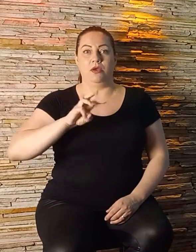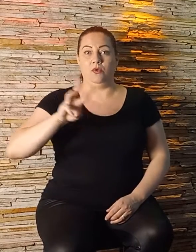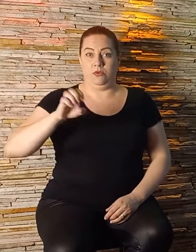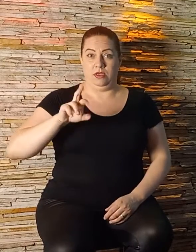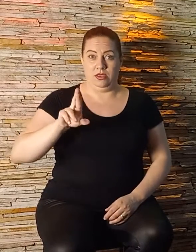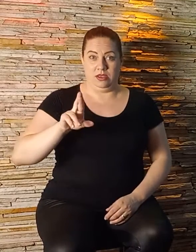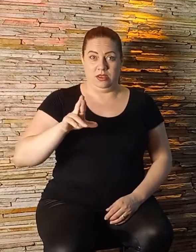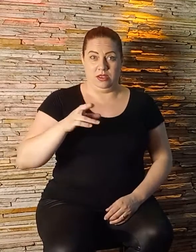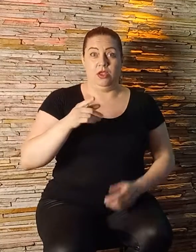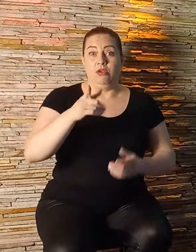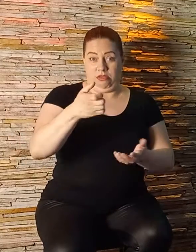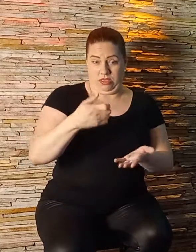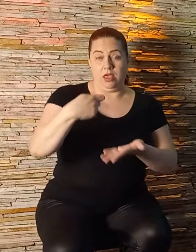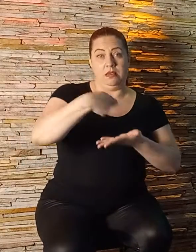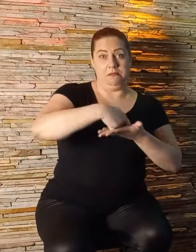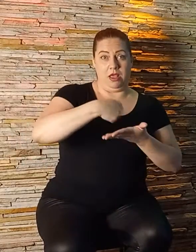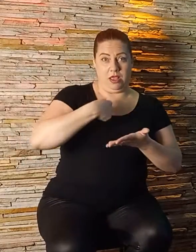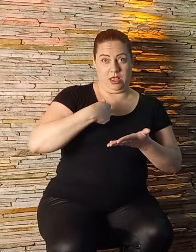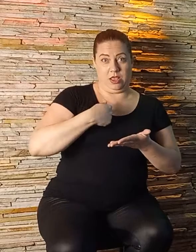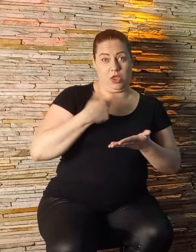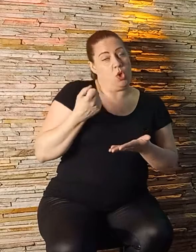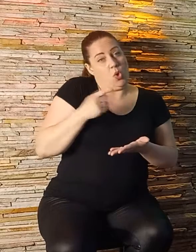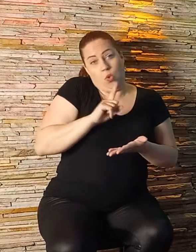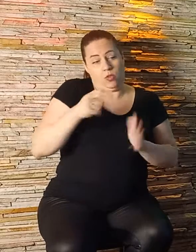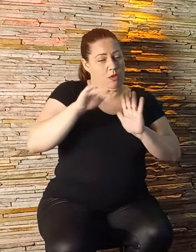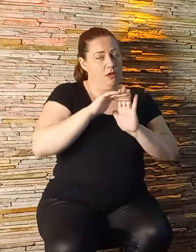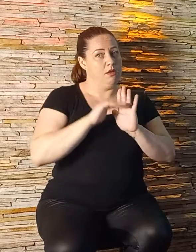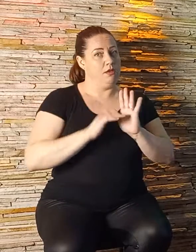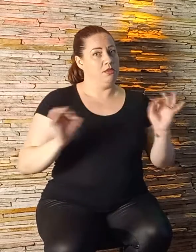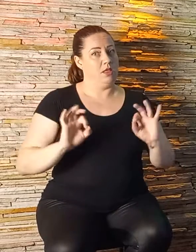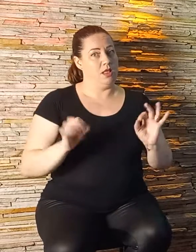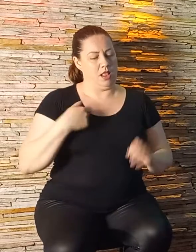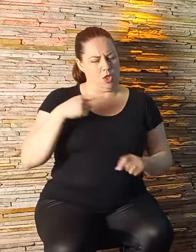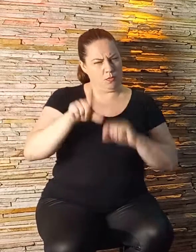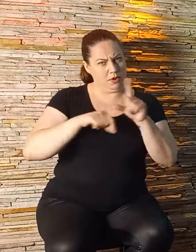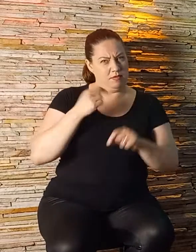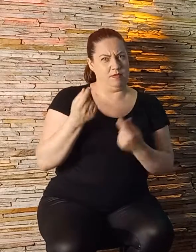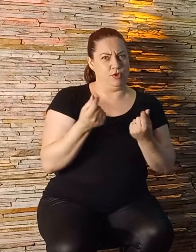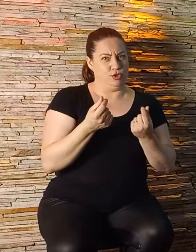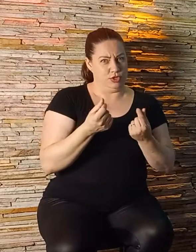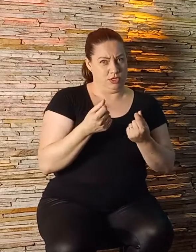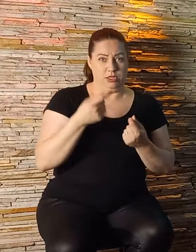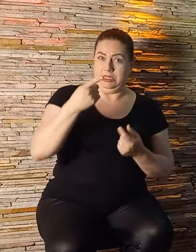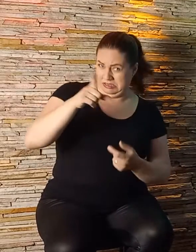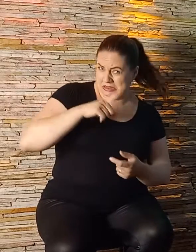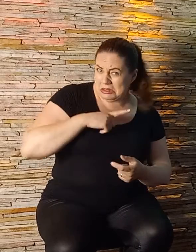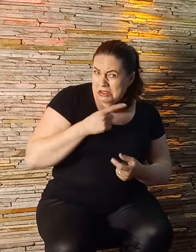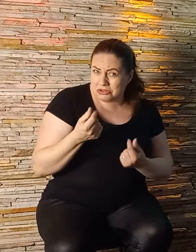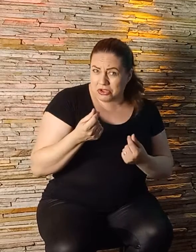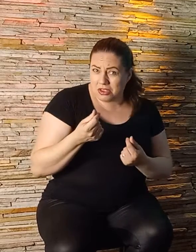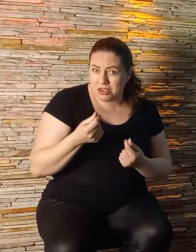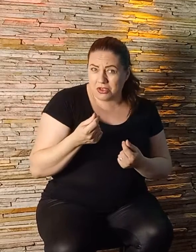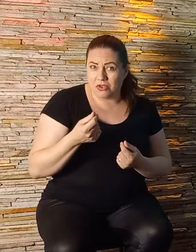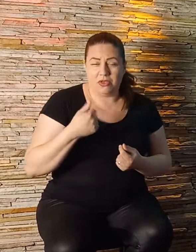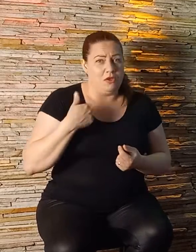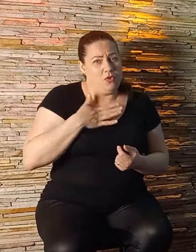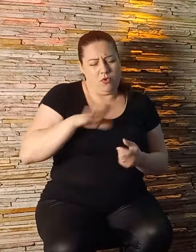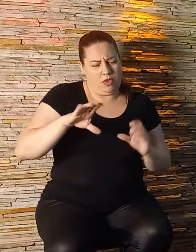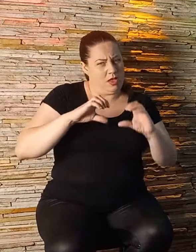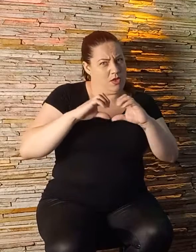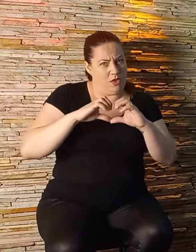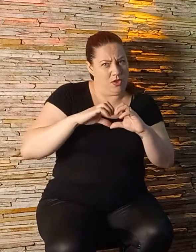sequer me paga ou não cheque não list prefiro Cash boy você tem cacife não quero